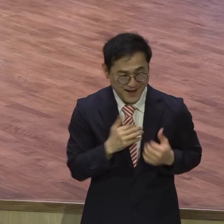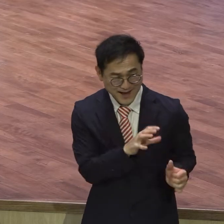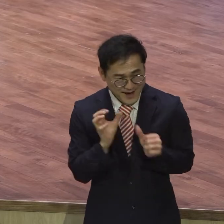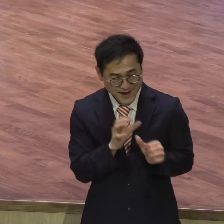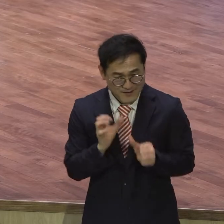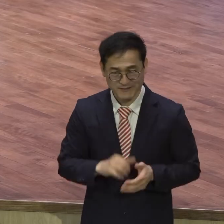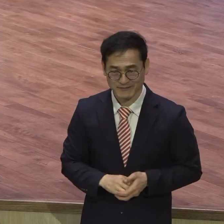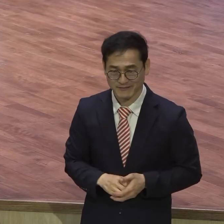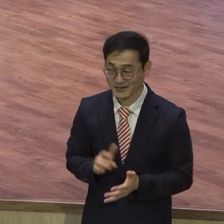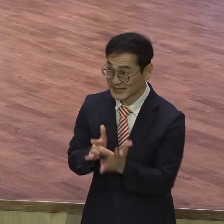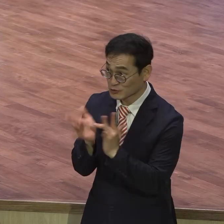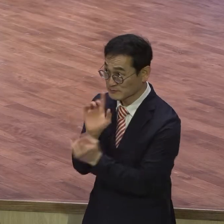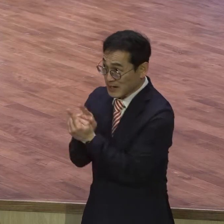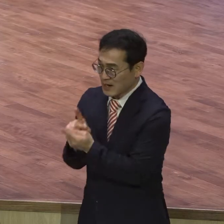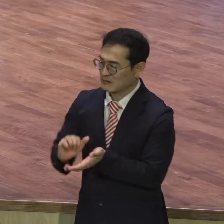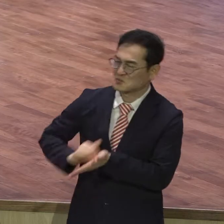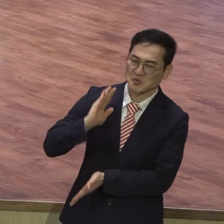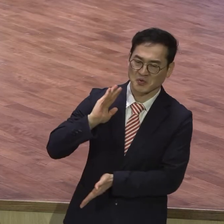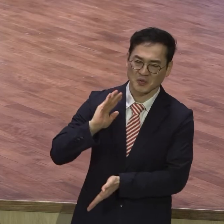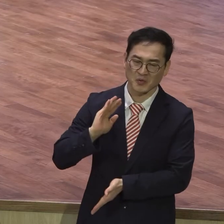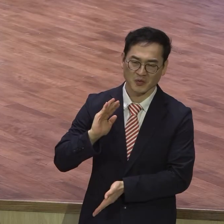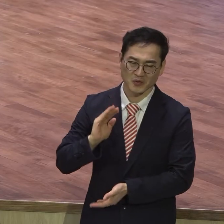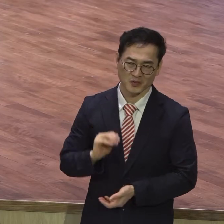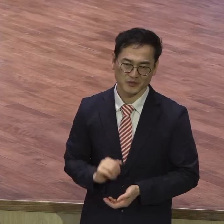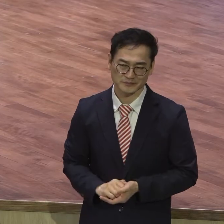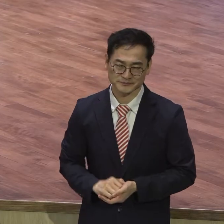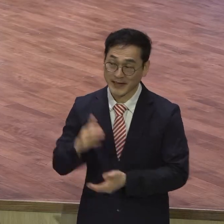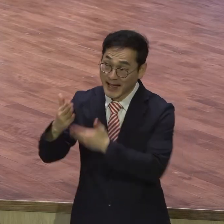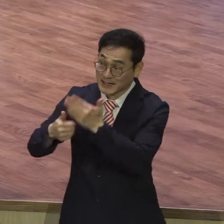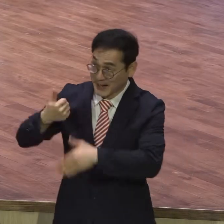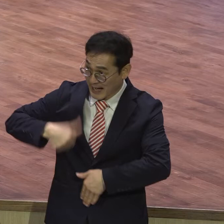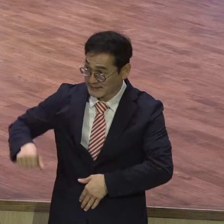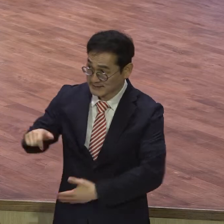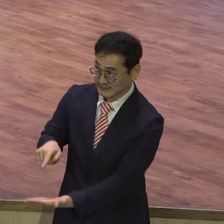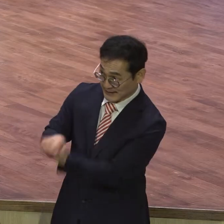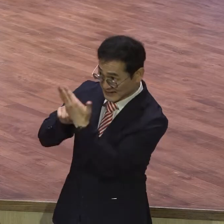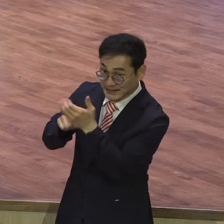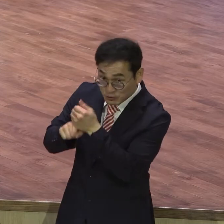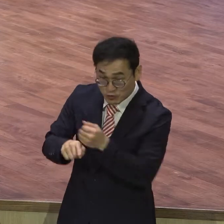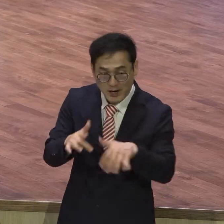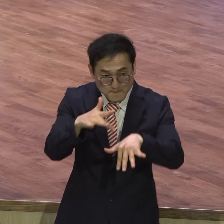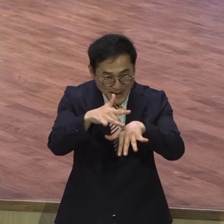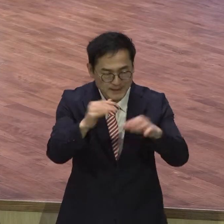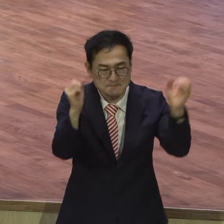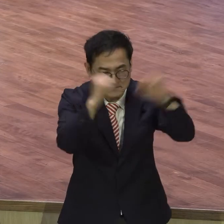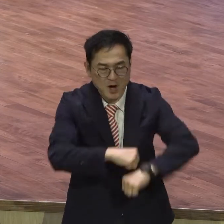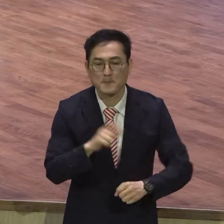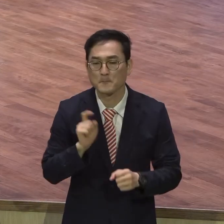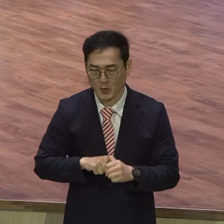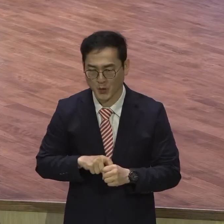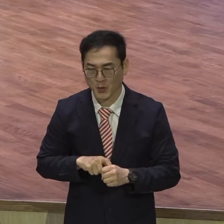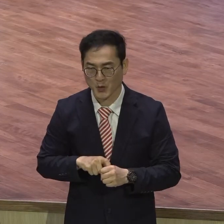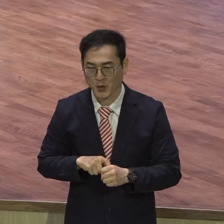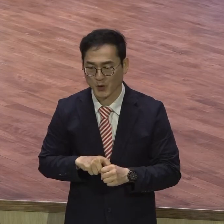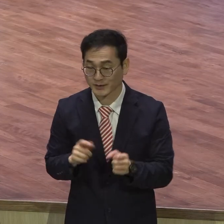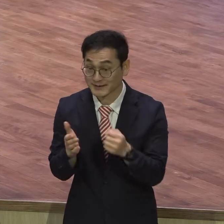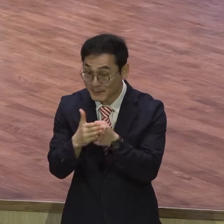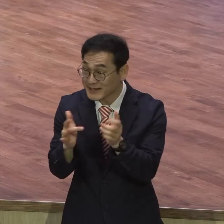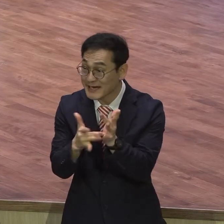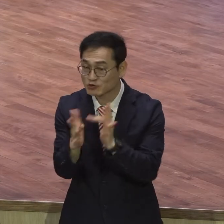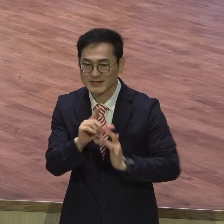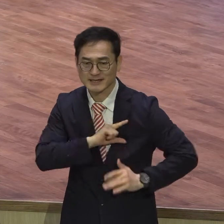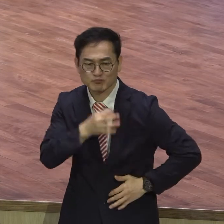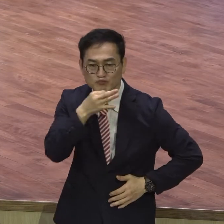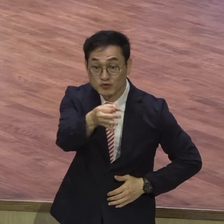하나님의 아들이 나타나신 것은 마귀를 멸하라 하십니다 예수 이름이 불러지는